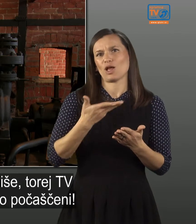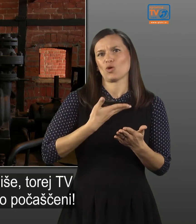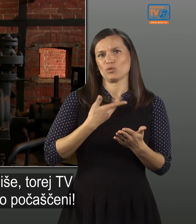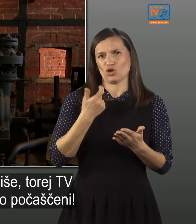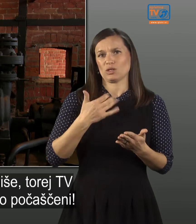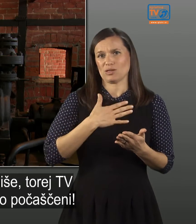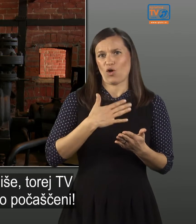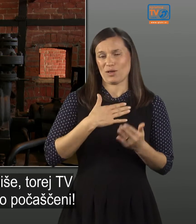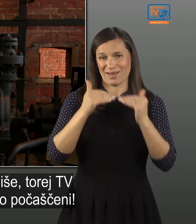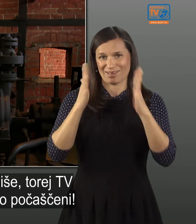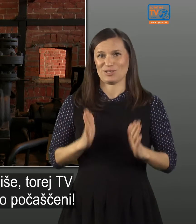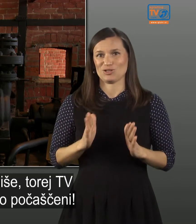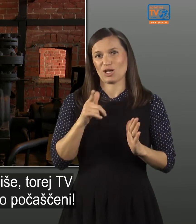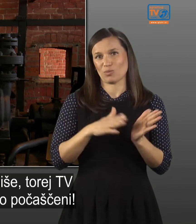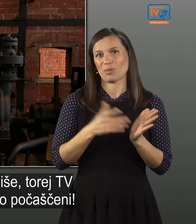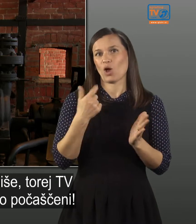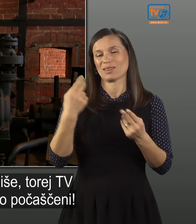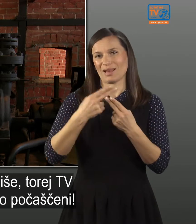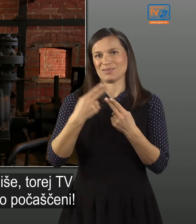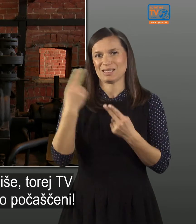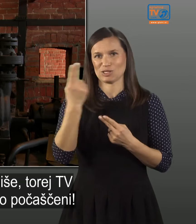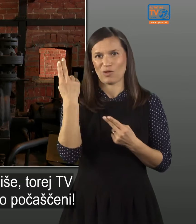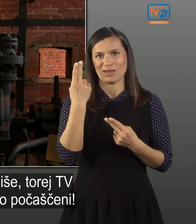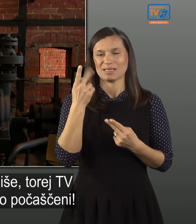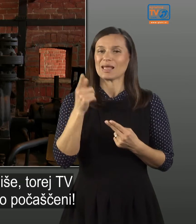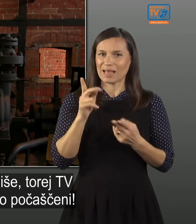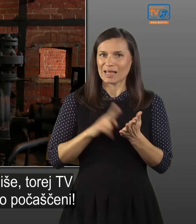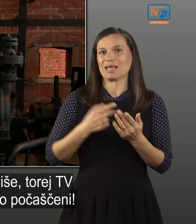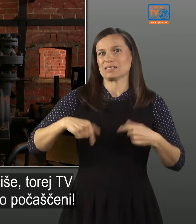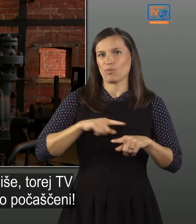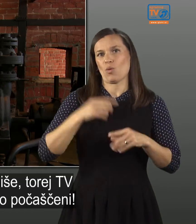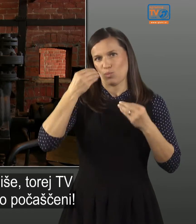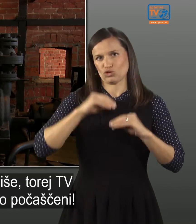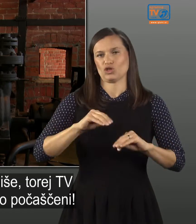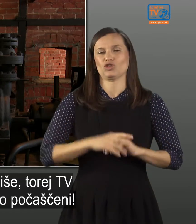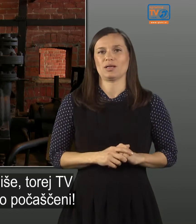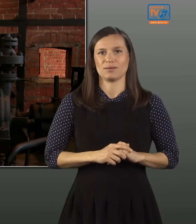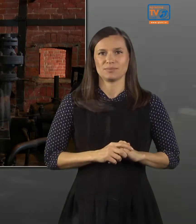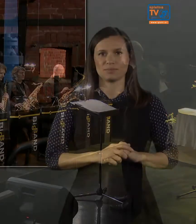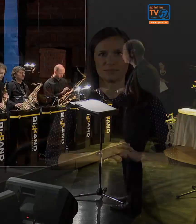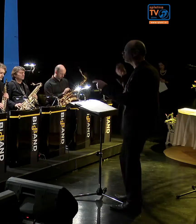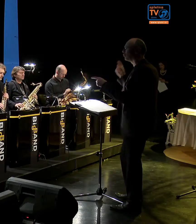dobiš od svoje hiše, torej Televizije Slovenija in res smo počaščeni.